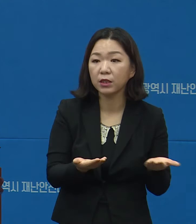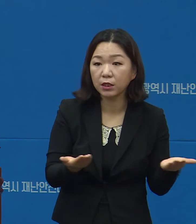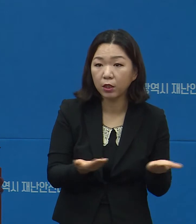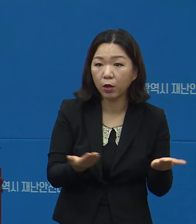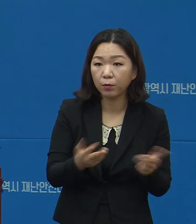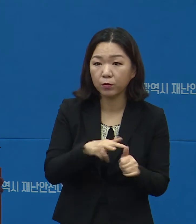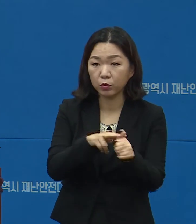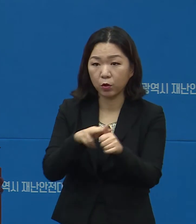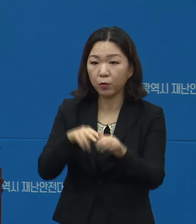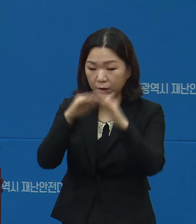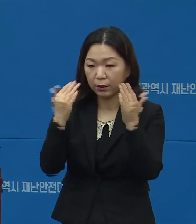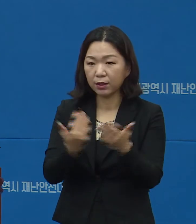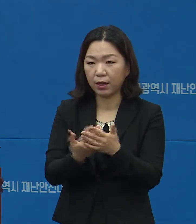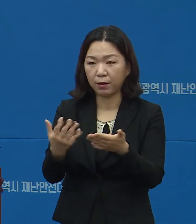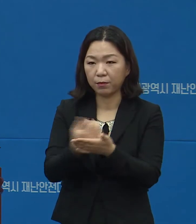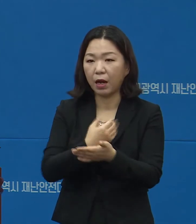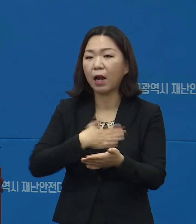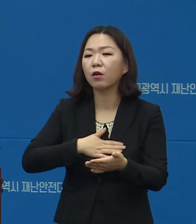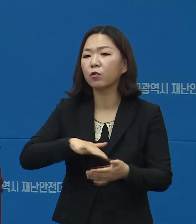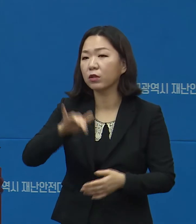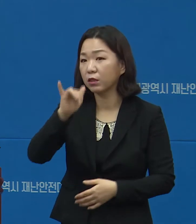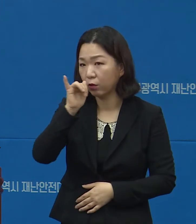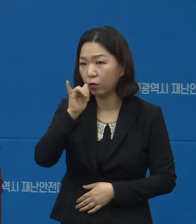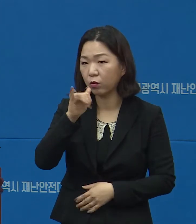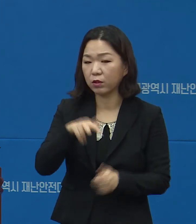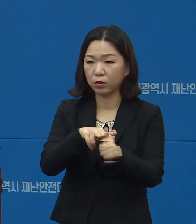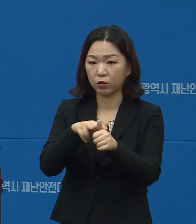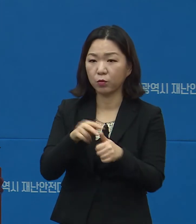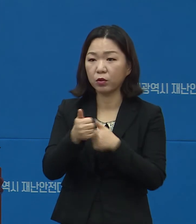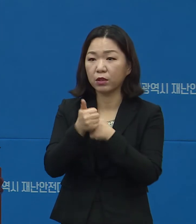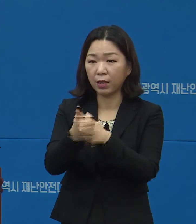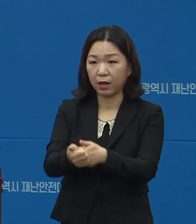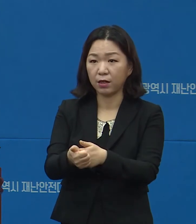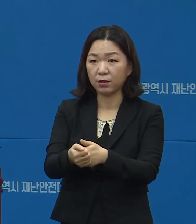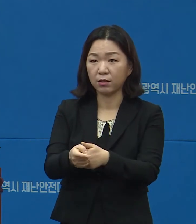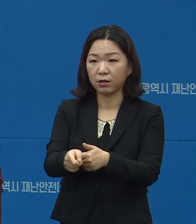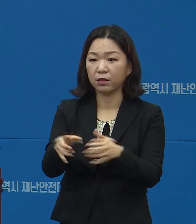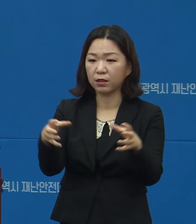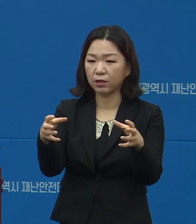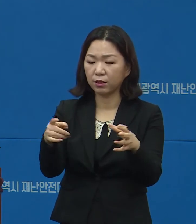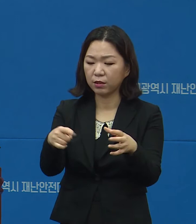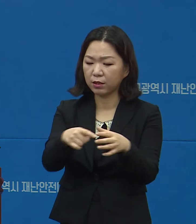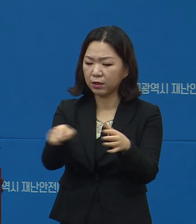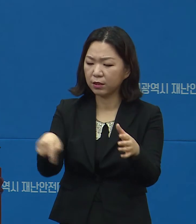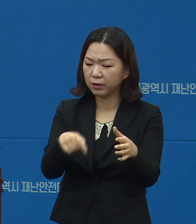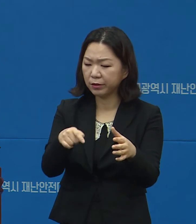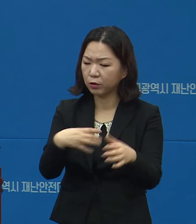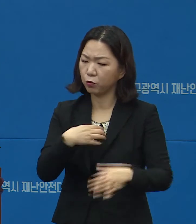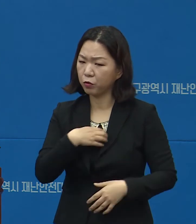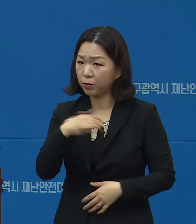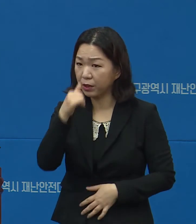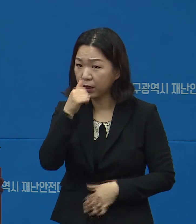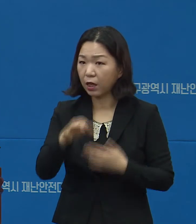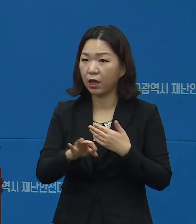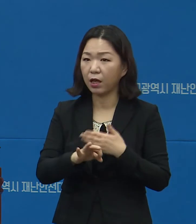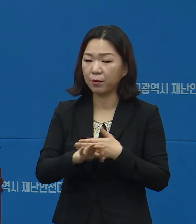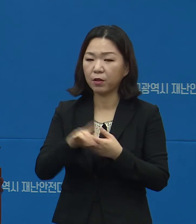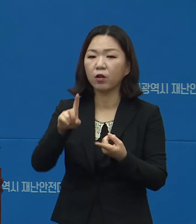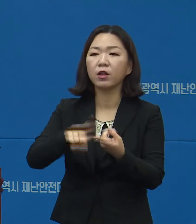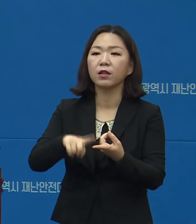직업이라든가 이런 정보들은 다 파악을 하고 있고, 그 정보에 따라서 이 집단이 좀 위험 집단이라고 판단되는 경우에는 적절한 조치를